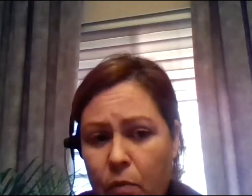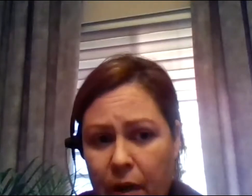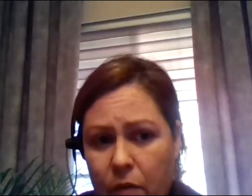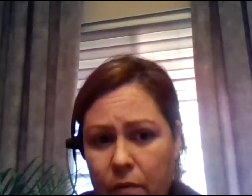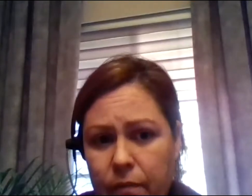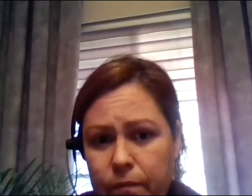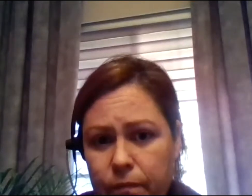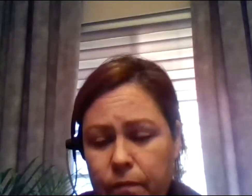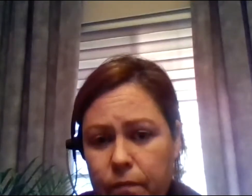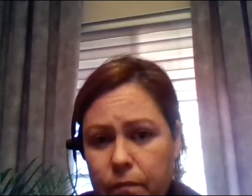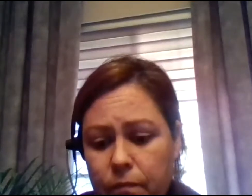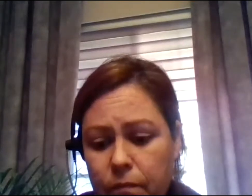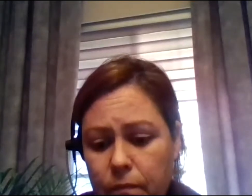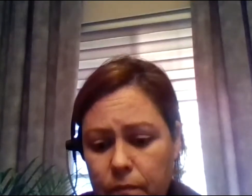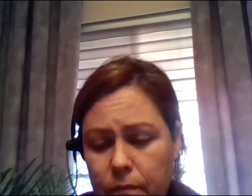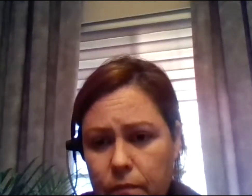realmente complejo.